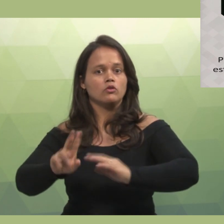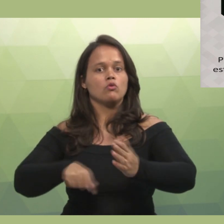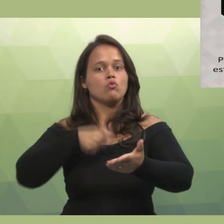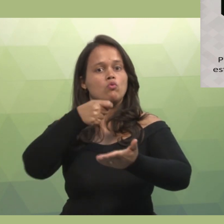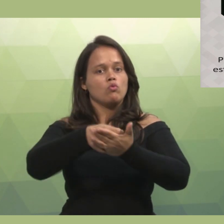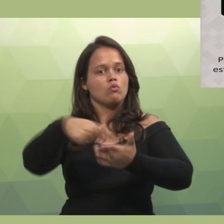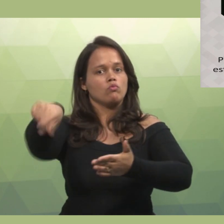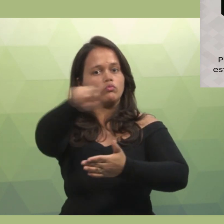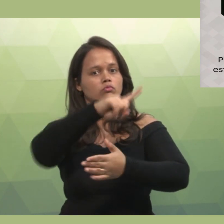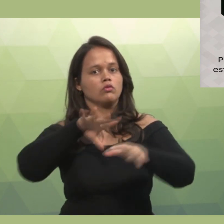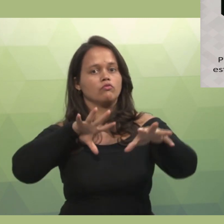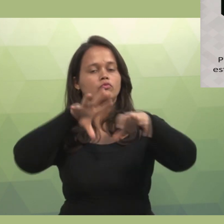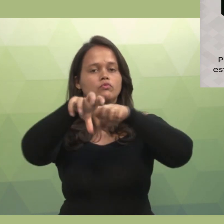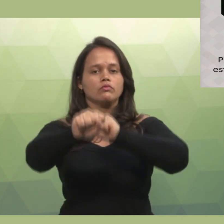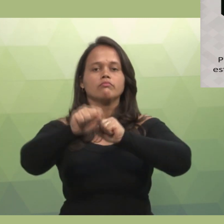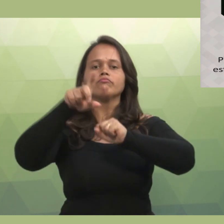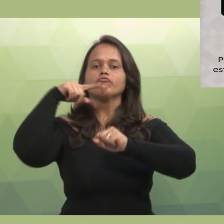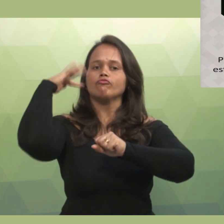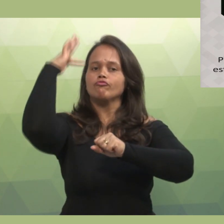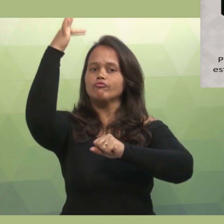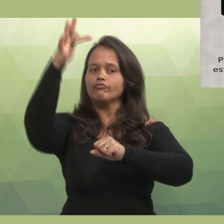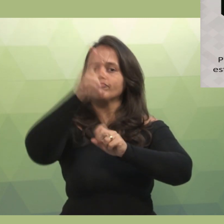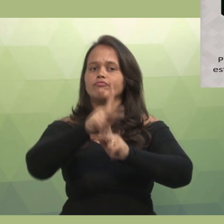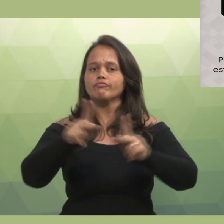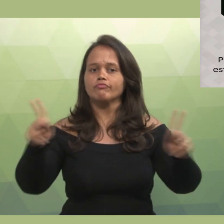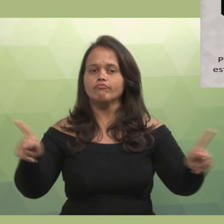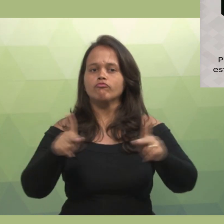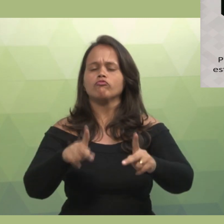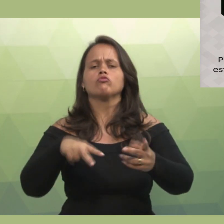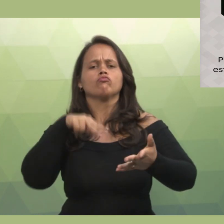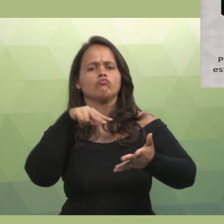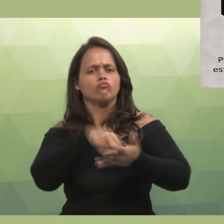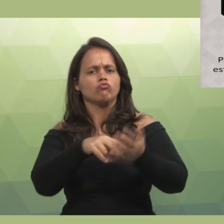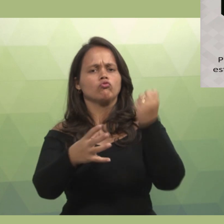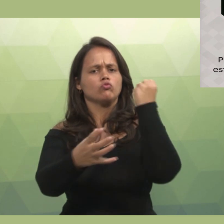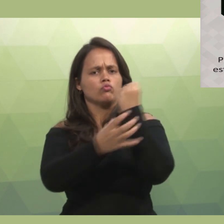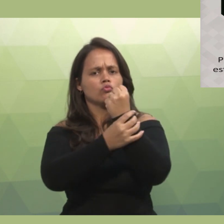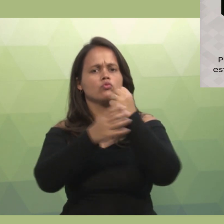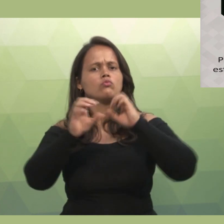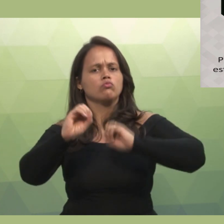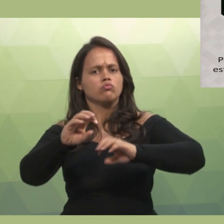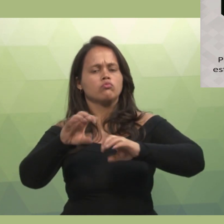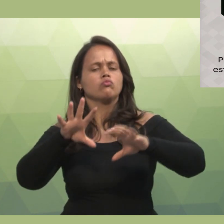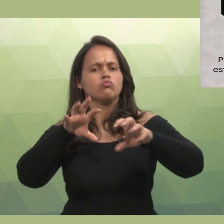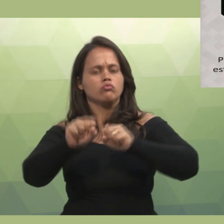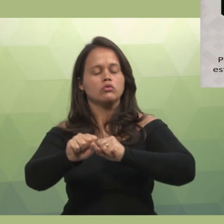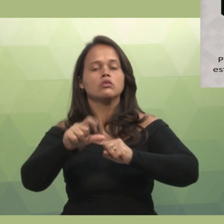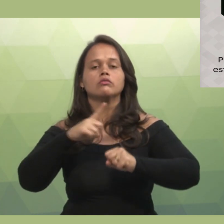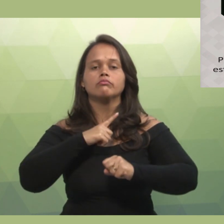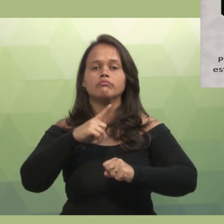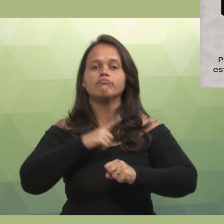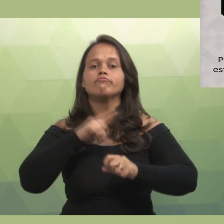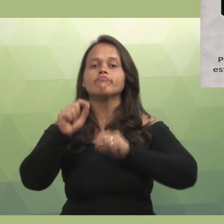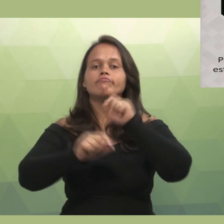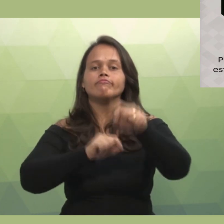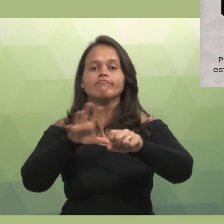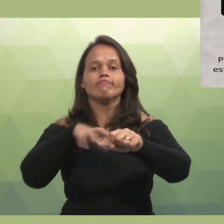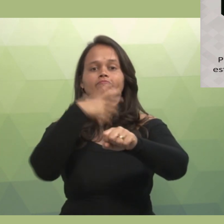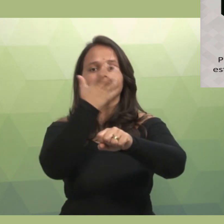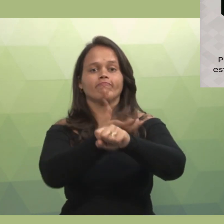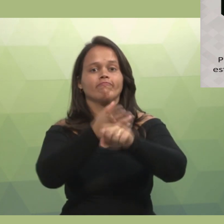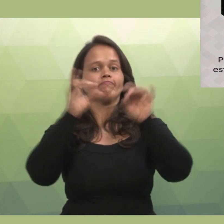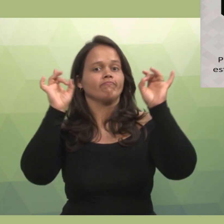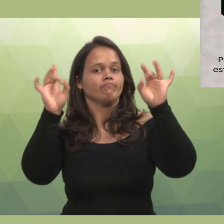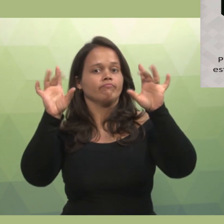como educadores, pautada em sólida fundamentação, é necessário que essa disciplina seja um locus privilegiado